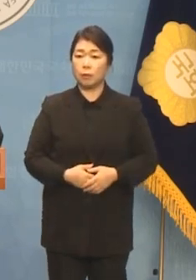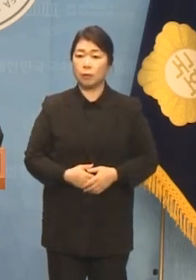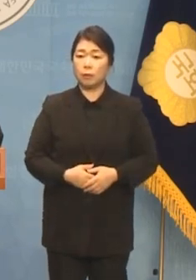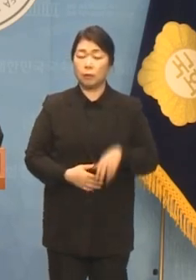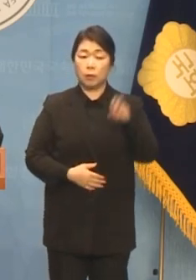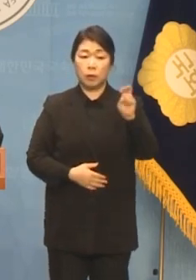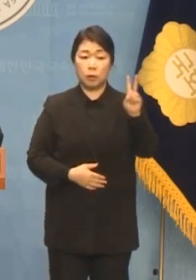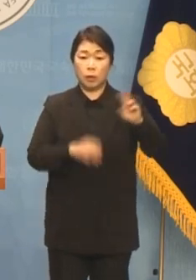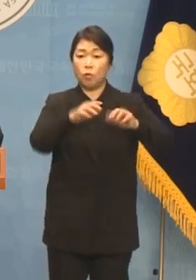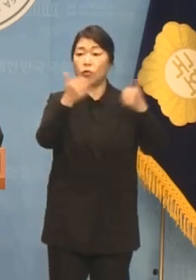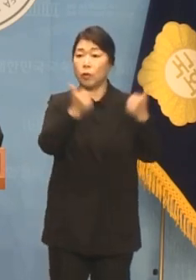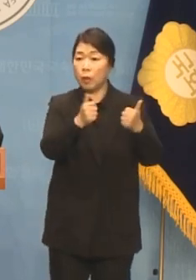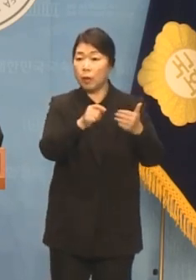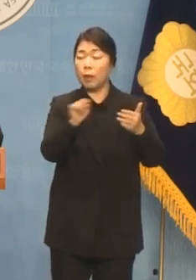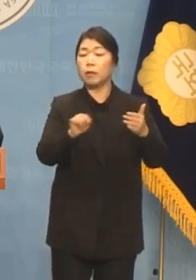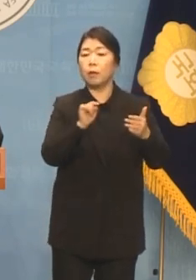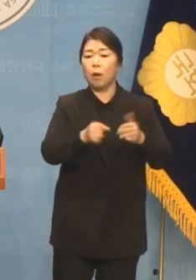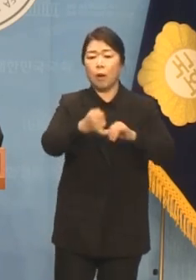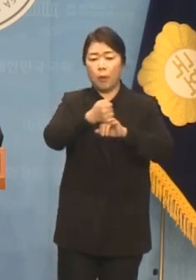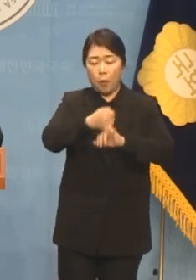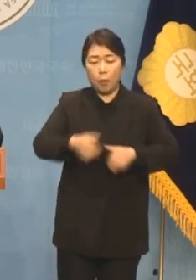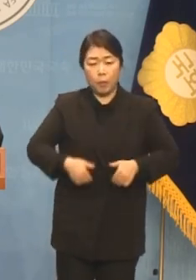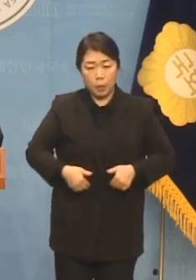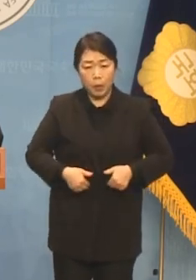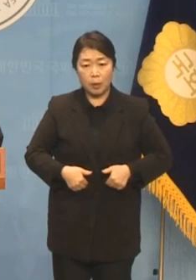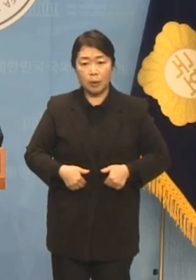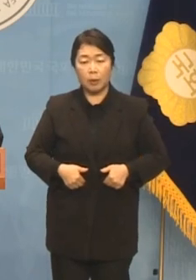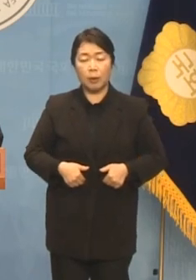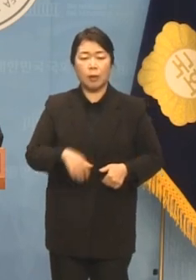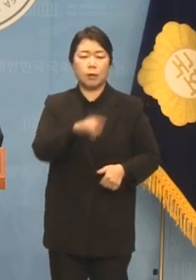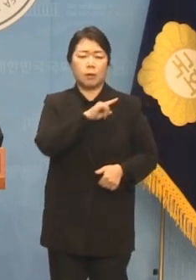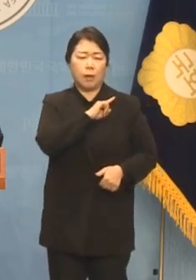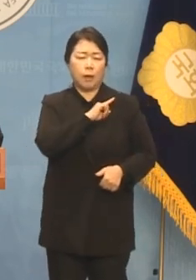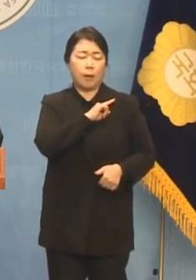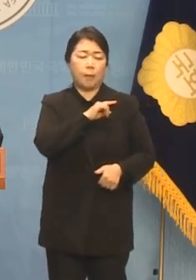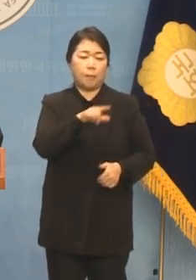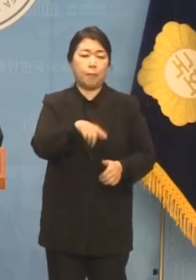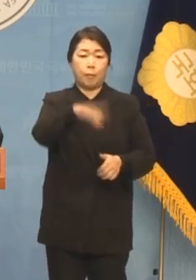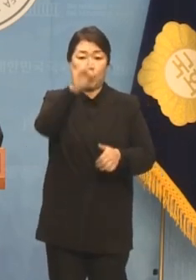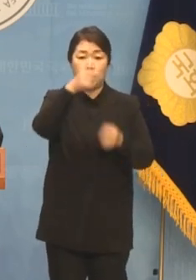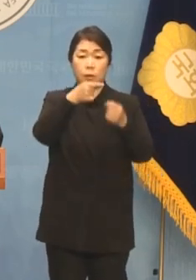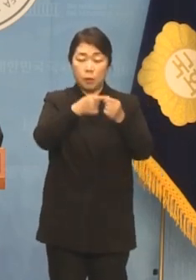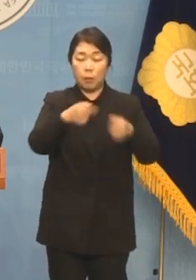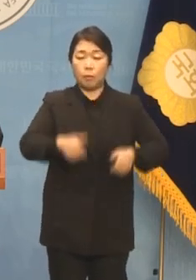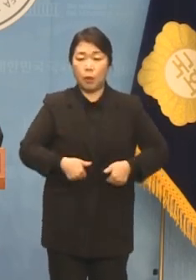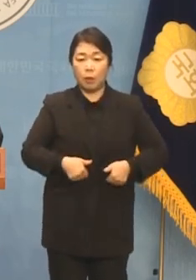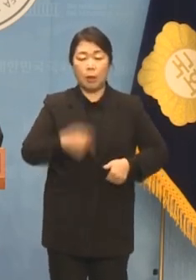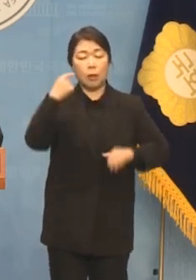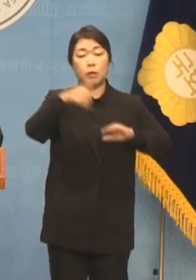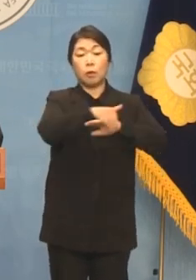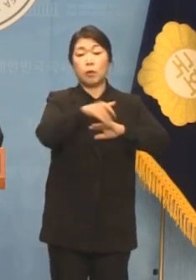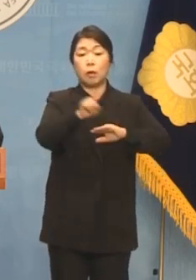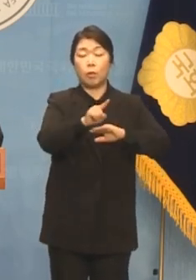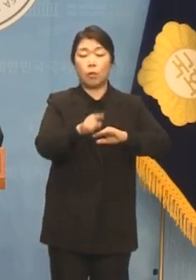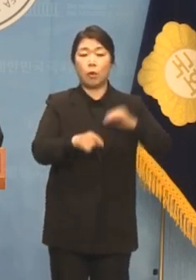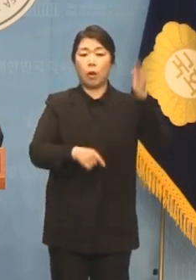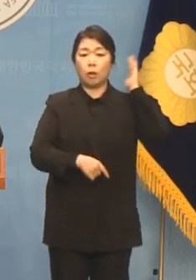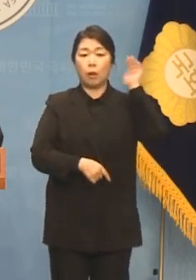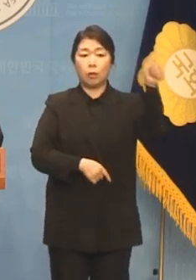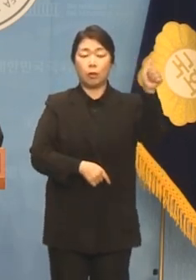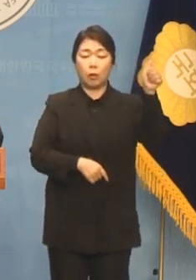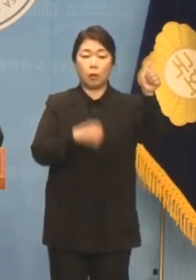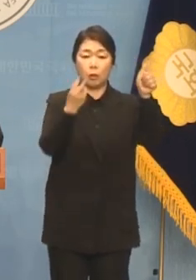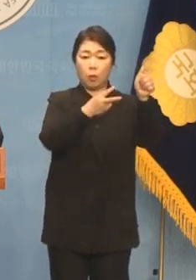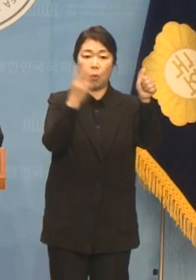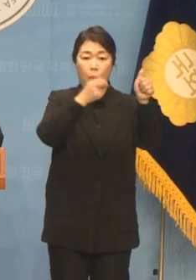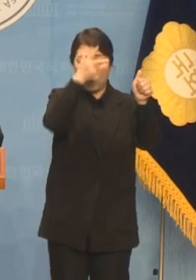22대 국회에서 꼭 필요한 최우선 정책으로 대통령 검찰의 권한 남용